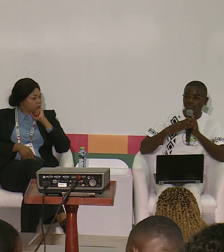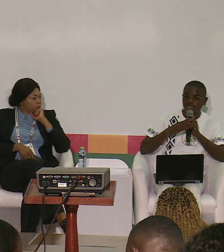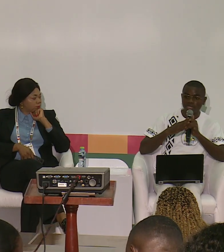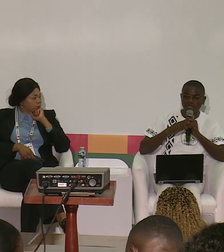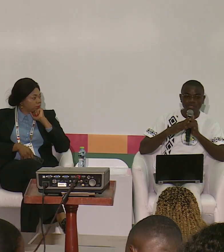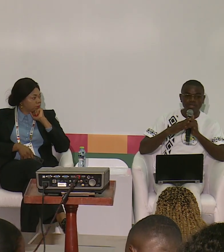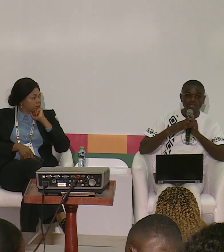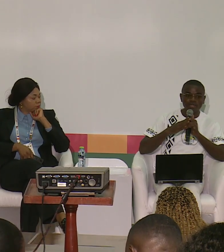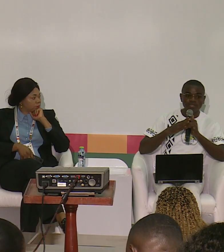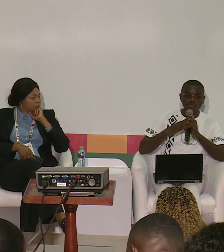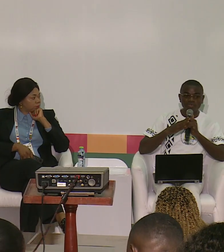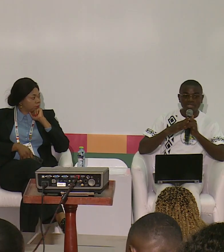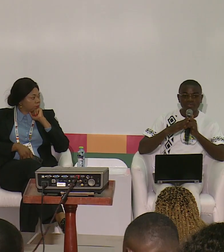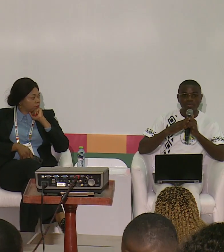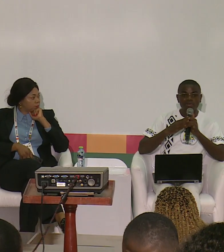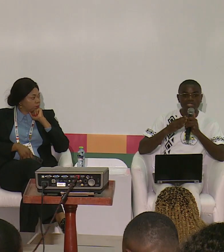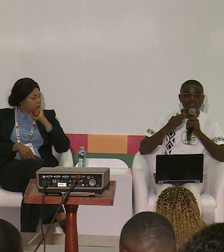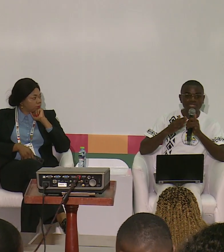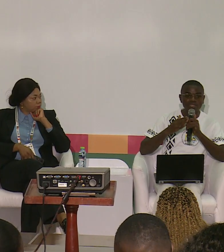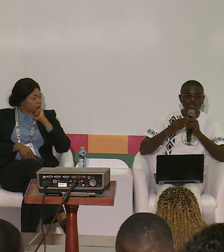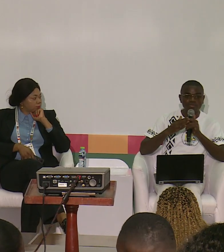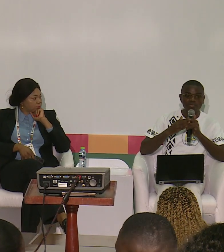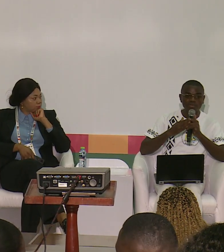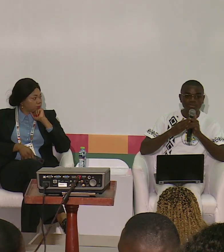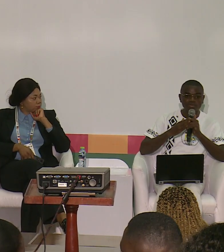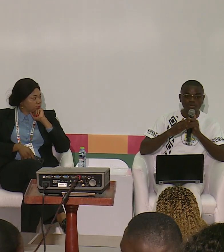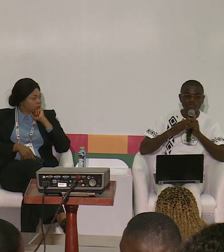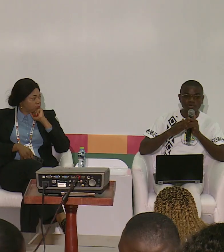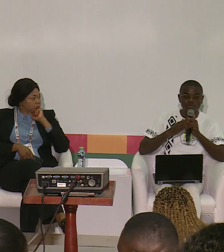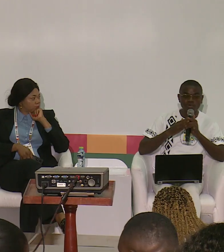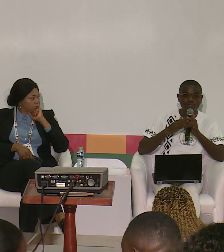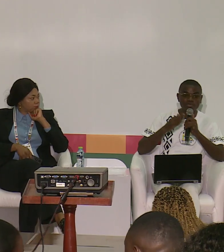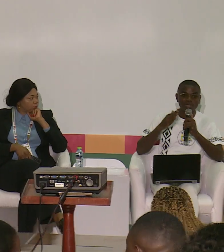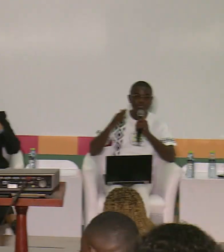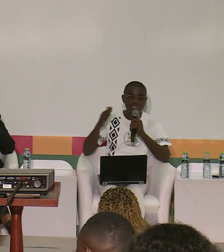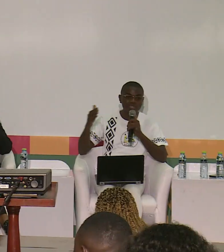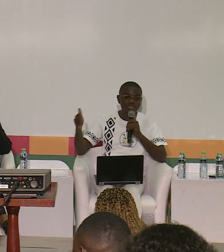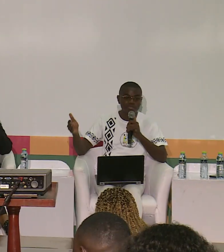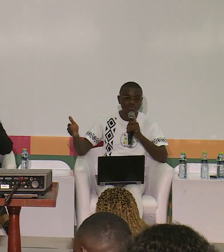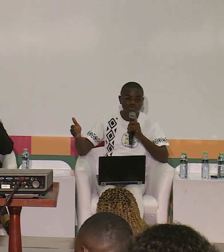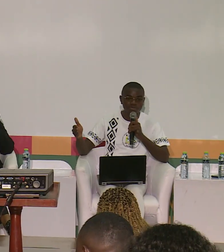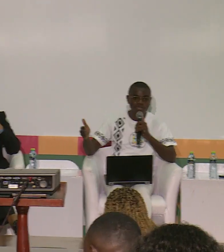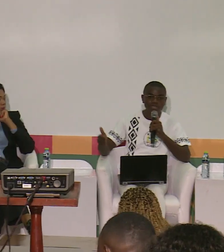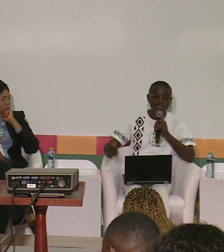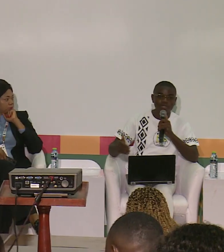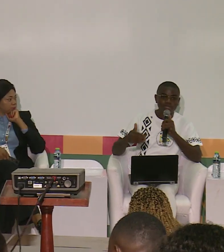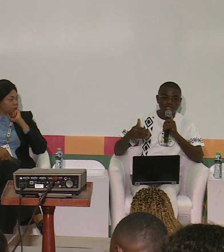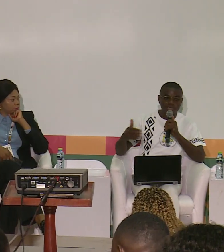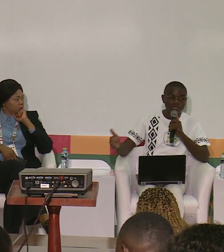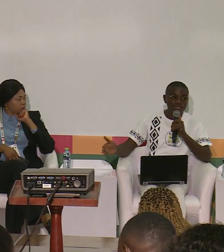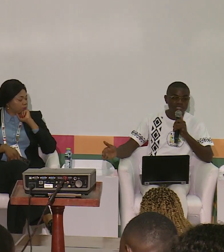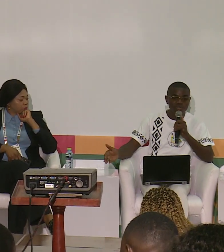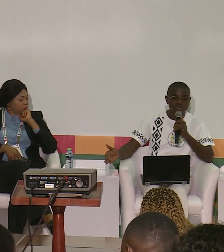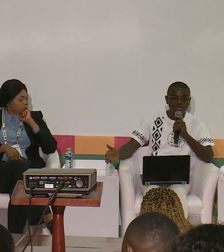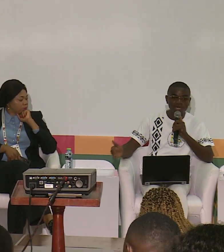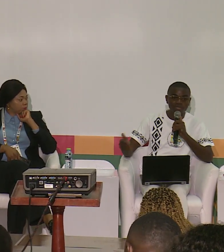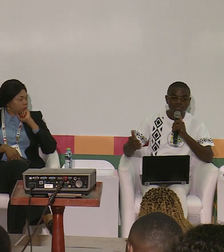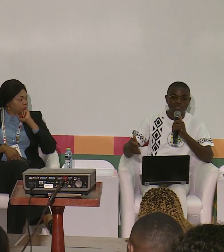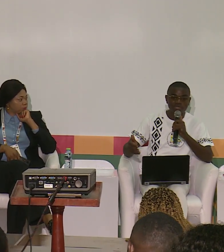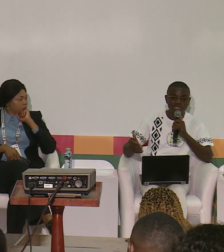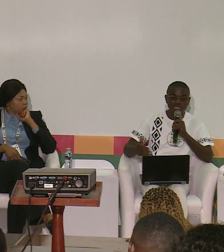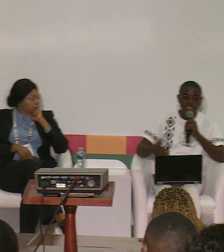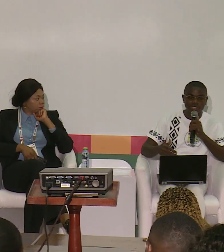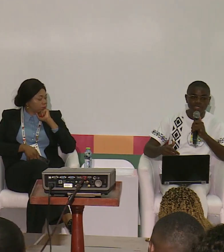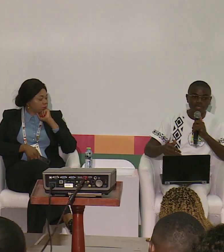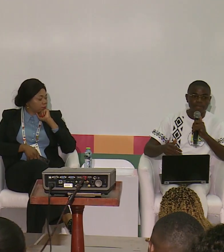internationales, nationales, devraient vraiment s'impliquer de plus en plus pour que cela puisse être étendu dans les zones rurales,